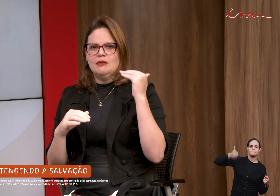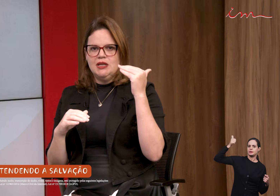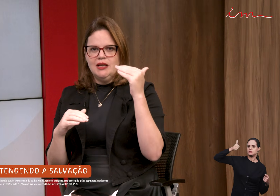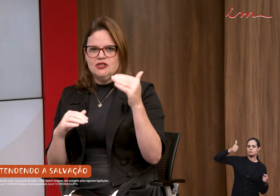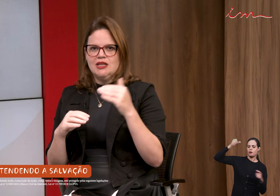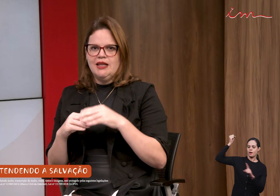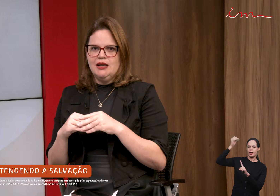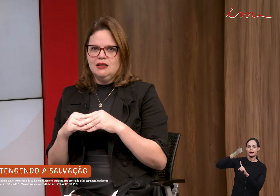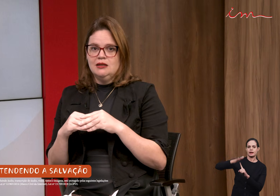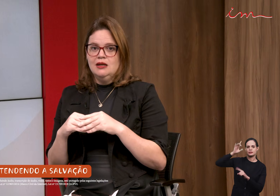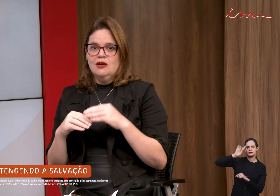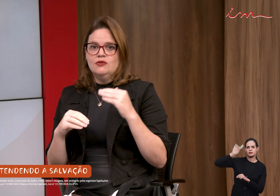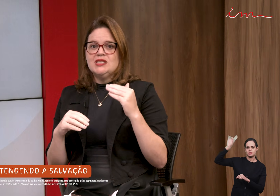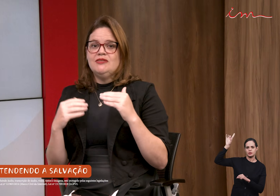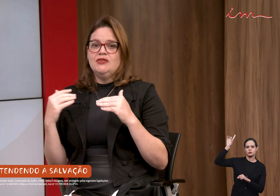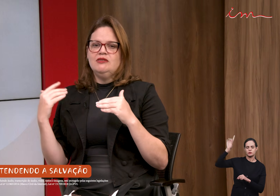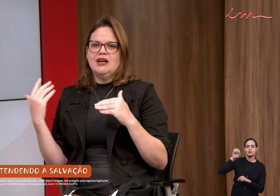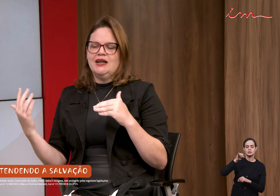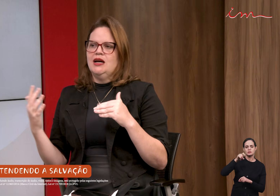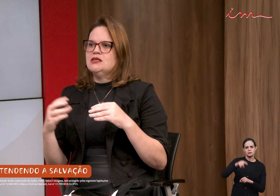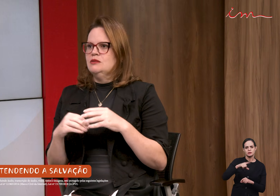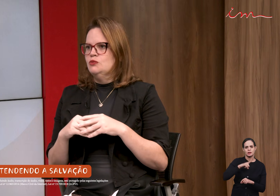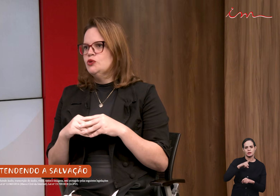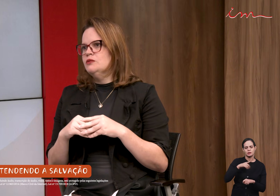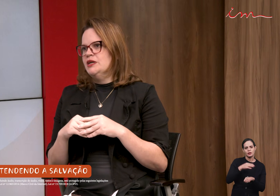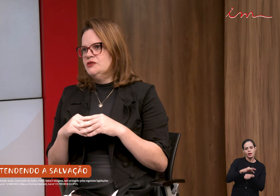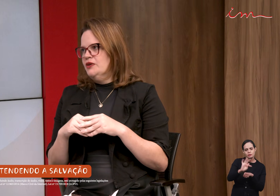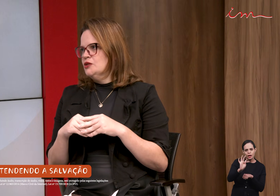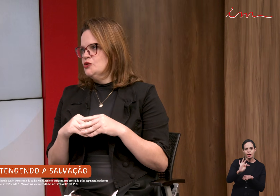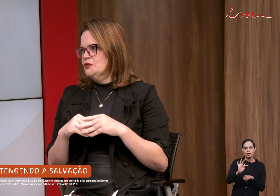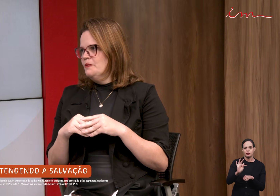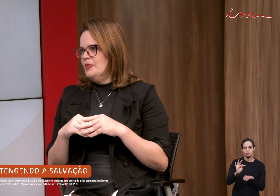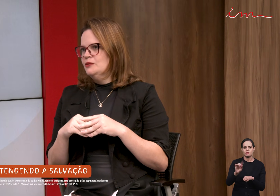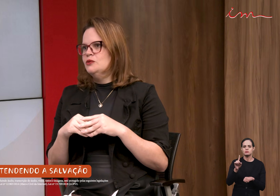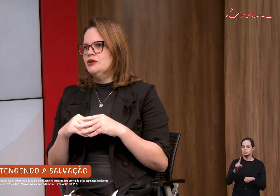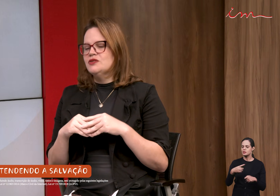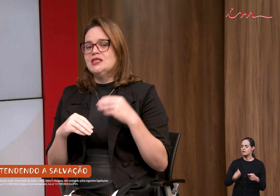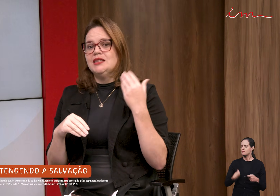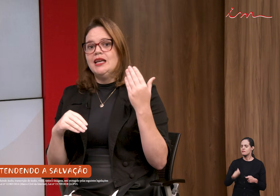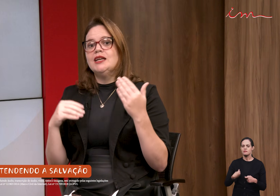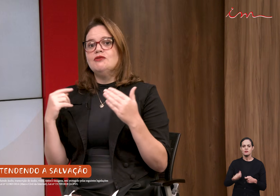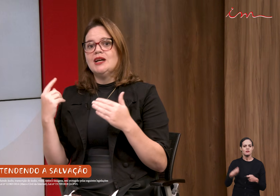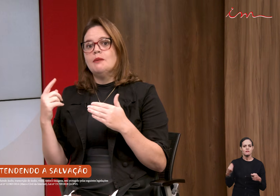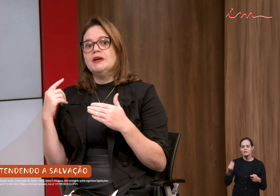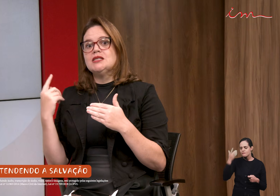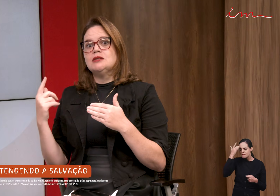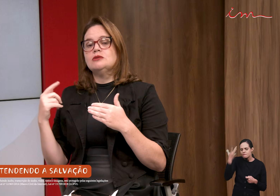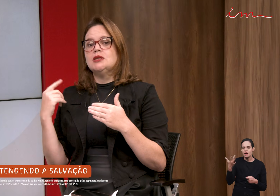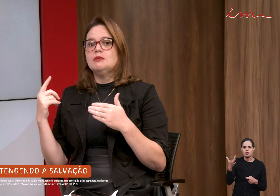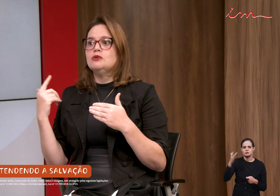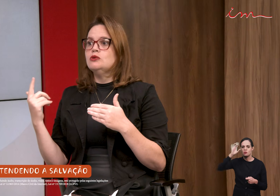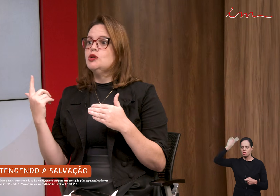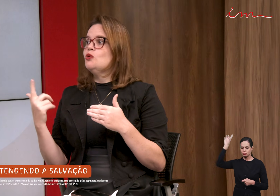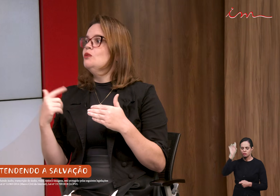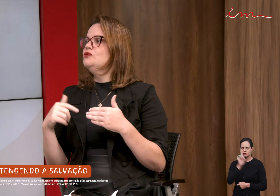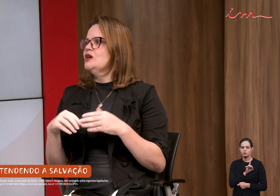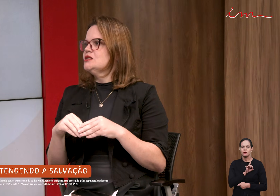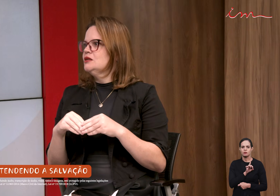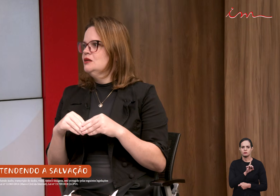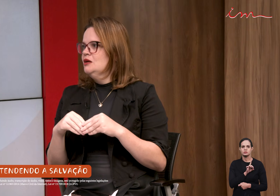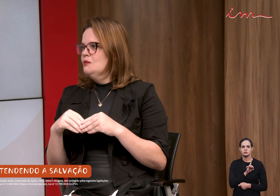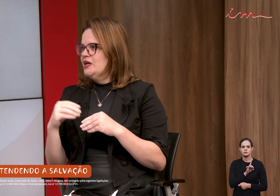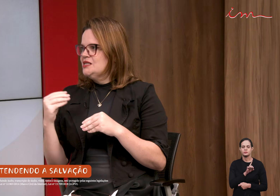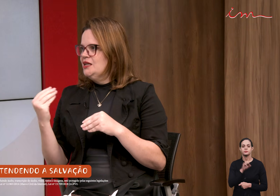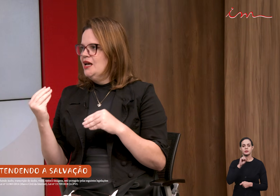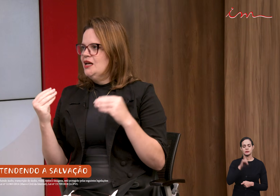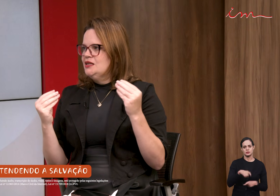se você tem habilidade na técnica, você vive a graça muito mais fácil do que você ter que ficar pensando o tempo todo em como